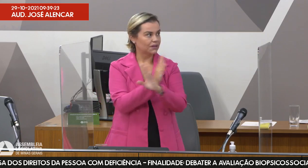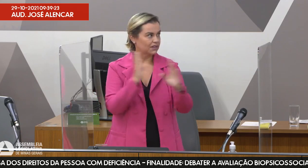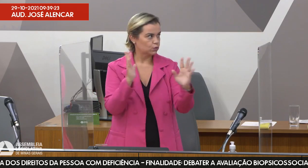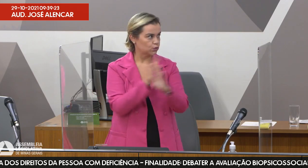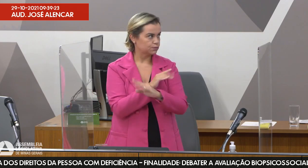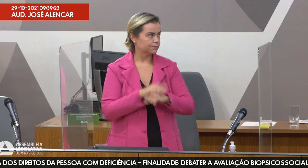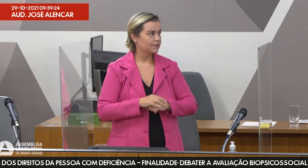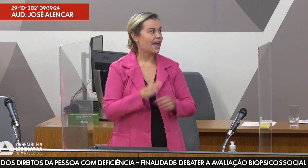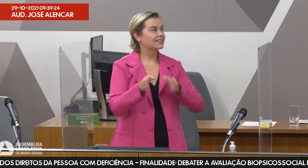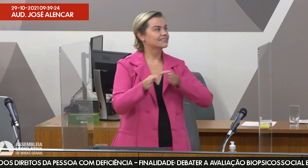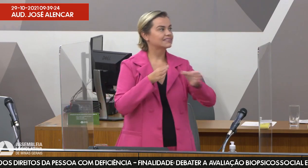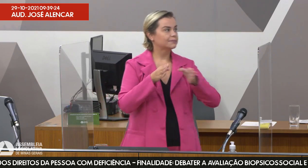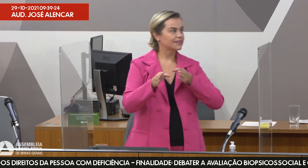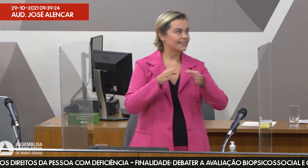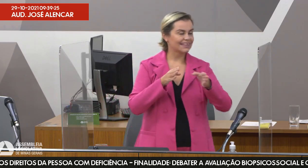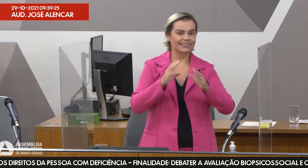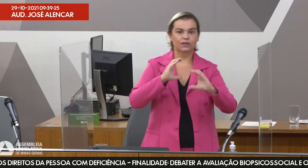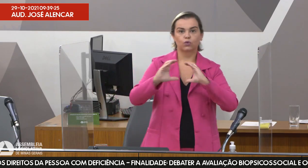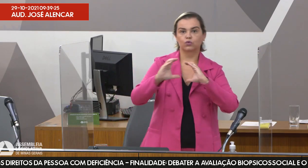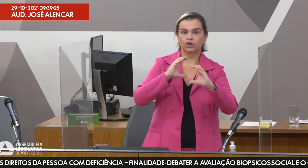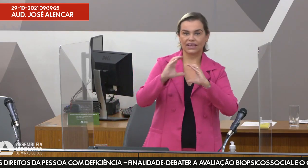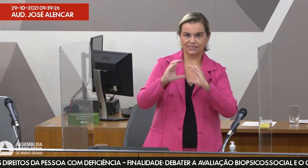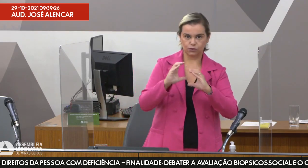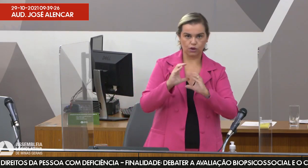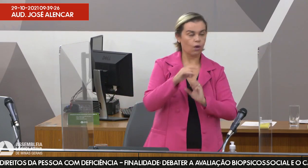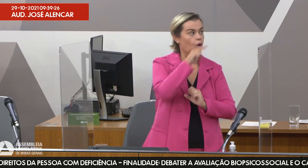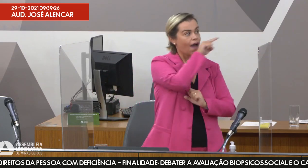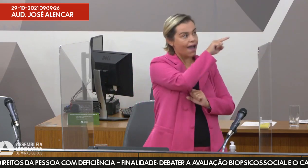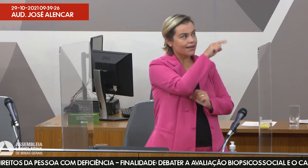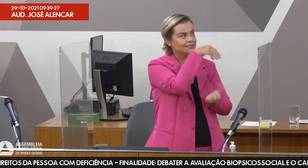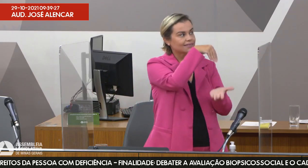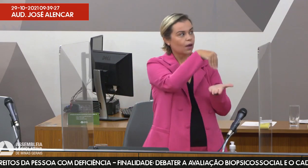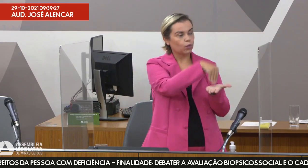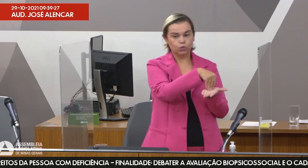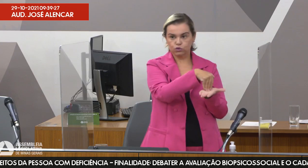de espaços urbanos e acessibilidade comunicacional.